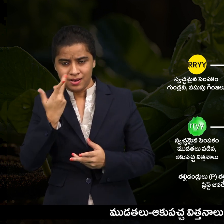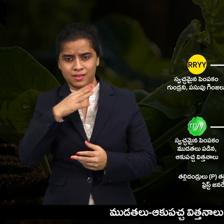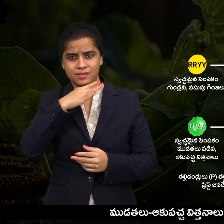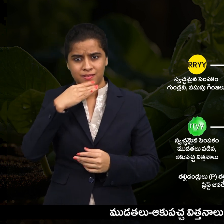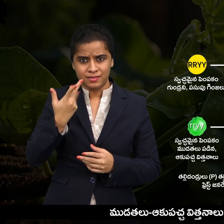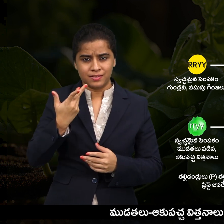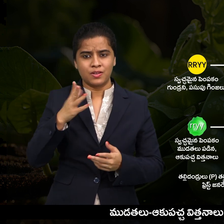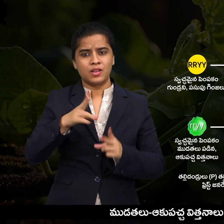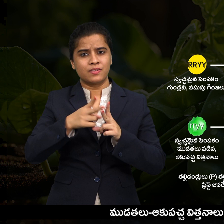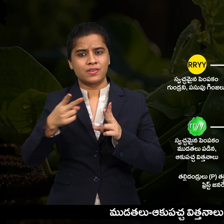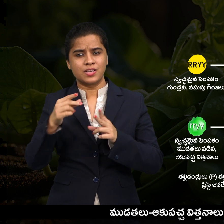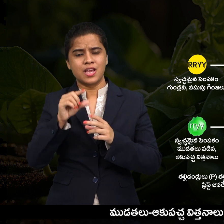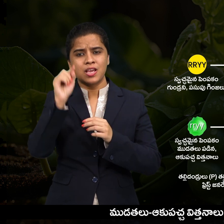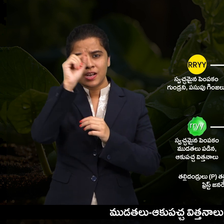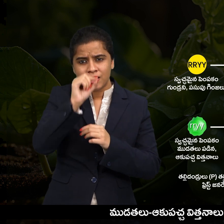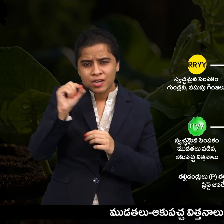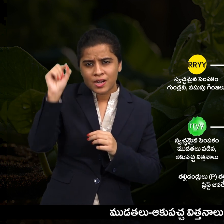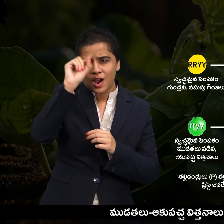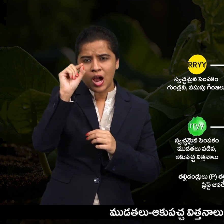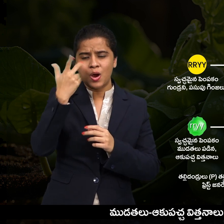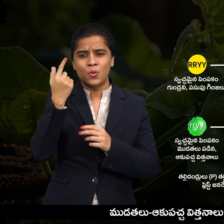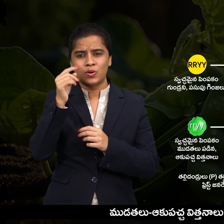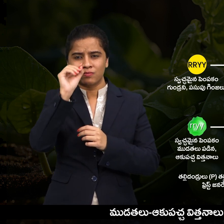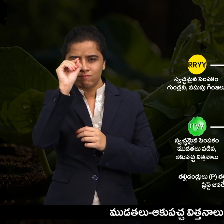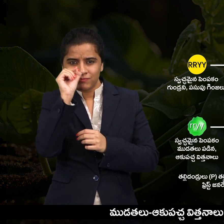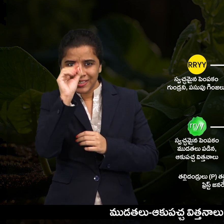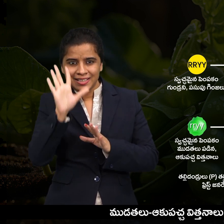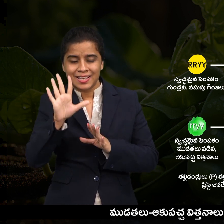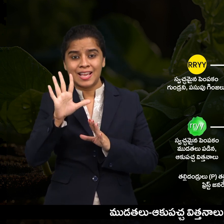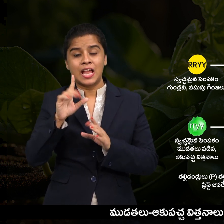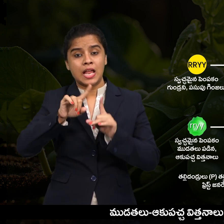ఆకుపచ్చ విత్తనాలు వంటి విత్తనాల ఆకారం మరియు రంగు.